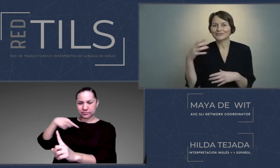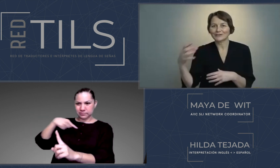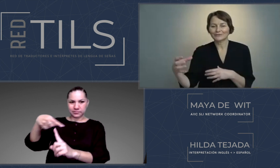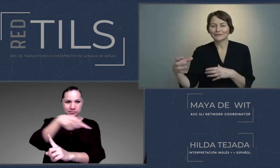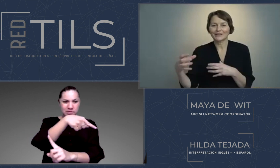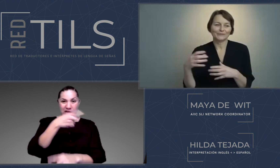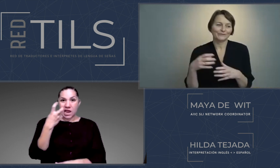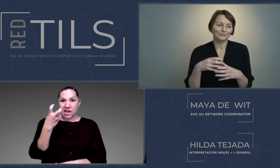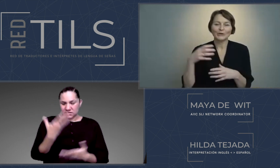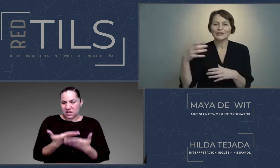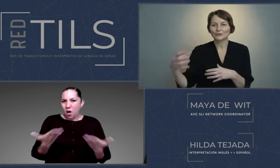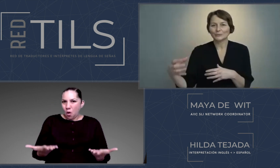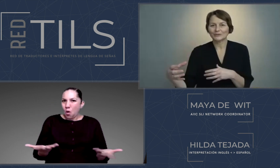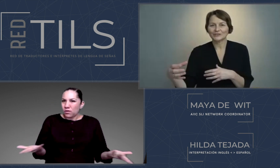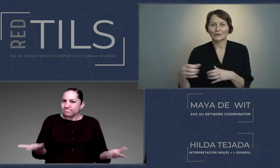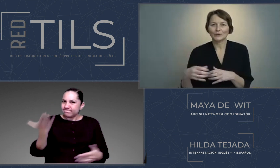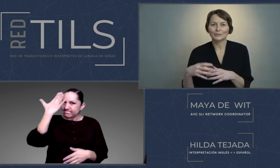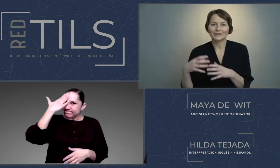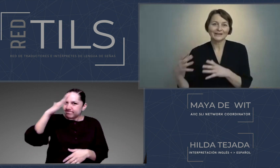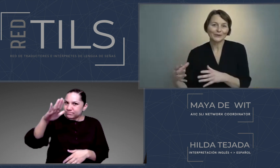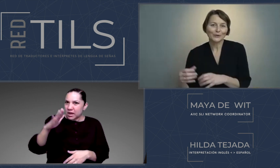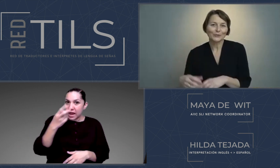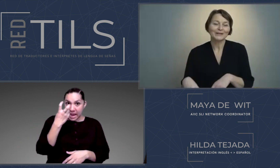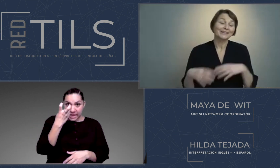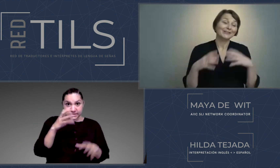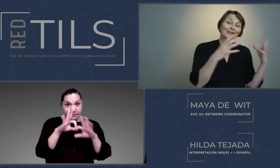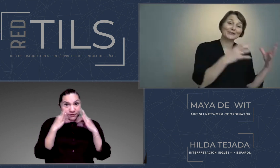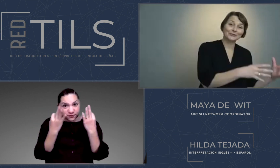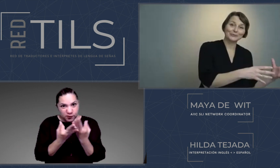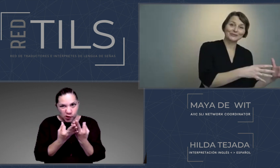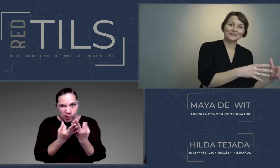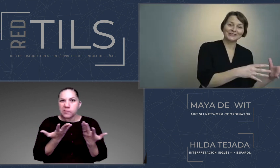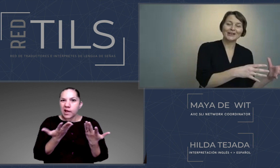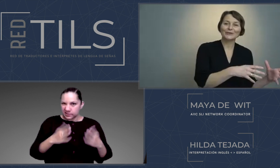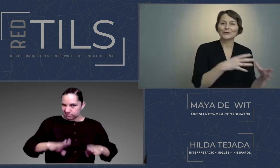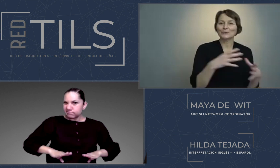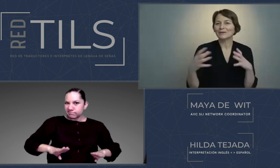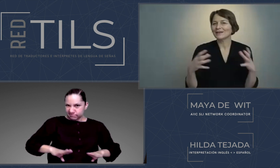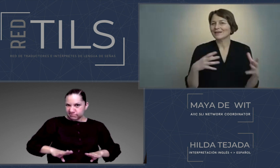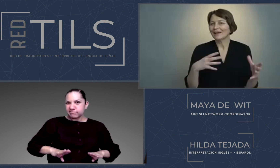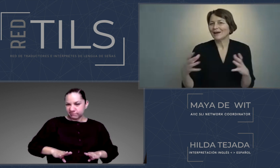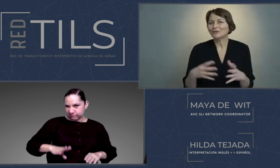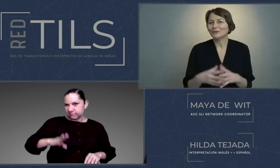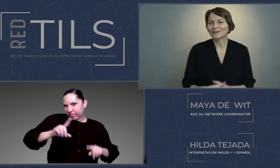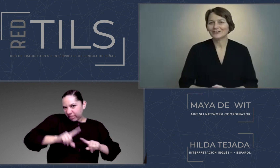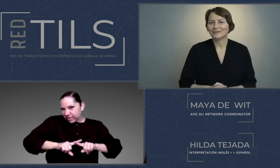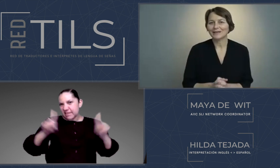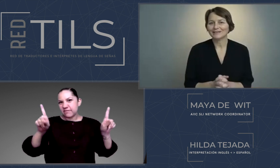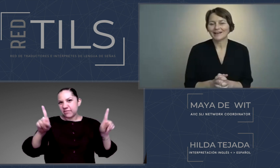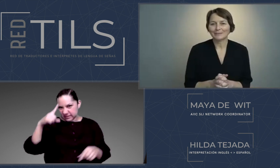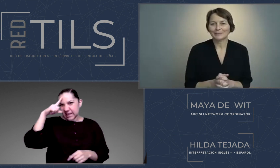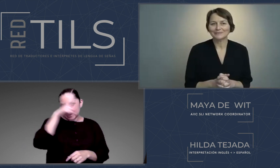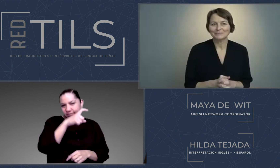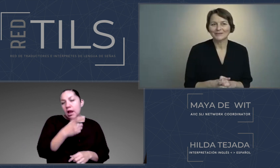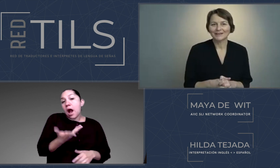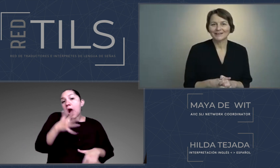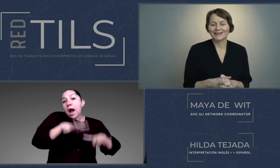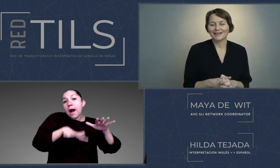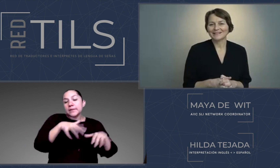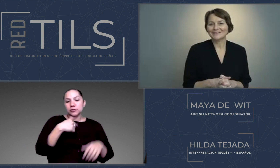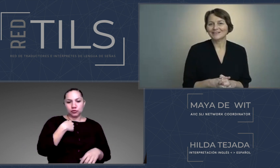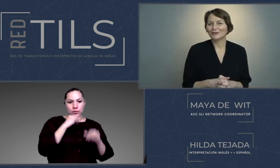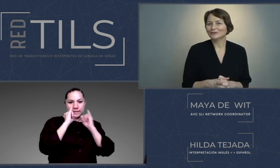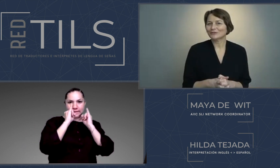difícil trabajar juntos si no estamos juntos en el mismo lugar, porque tenemos un intérprete en su casa, otro intérprete en su